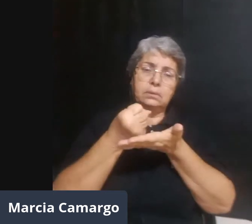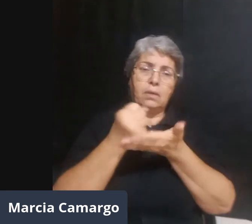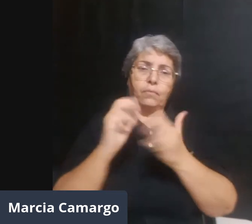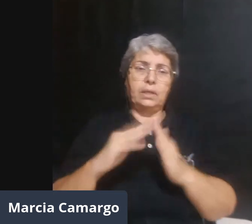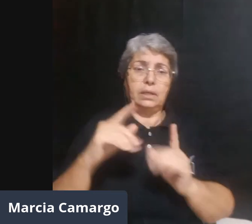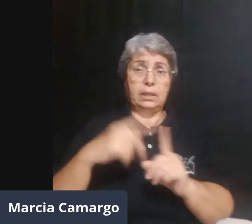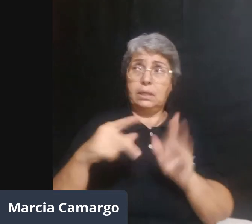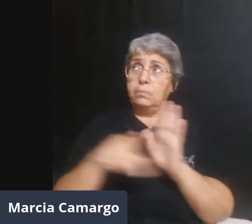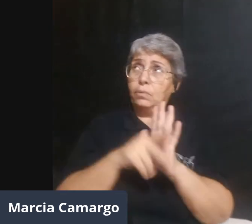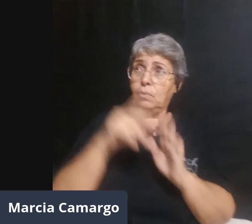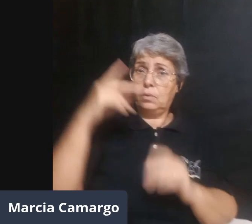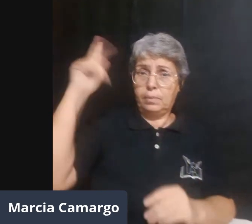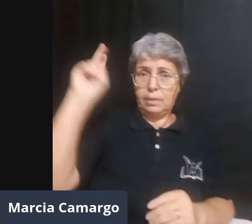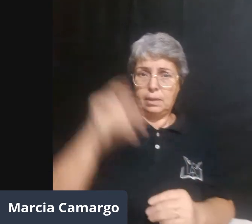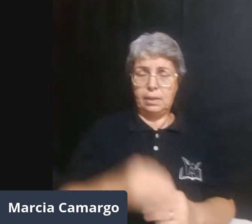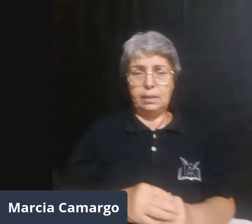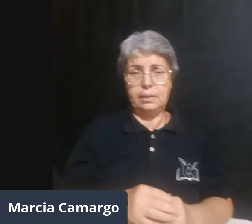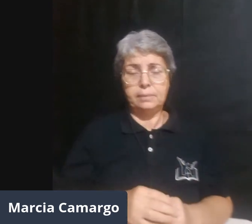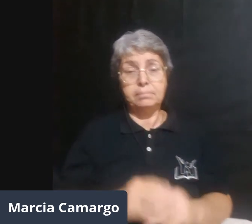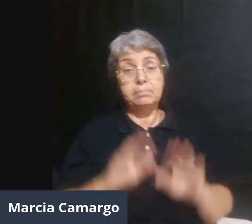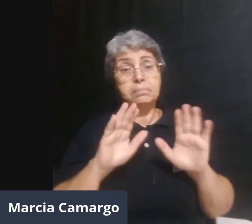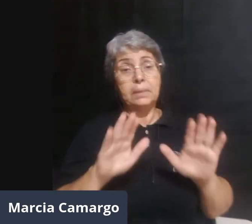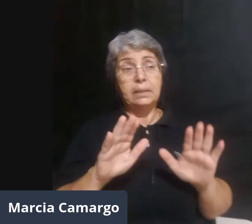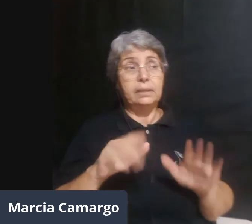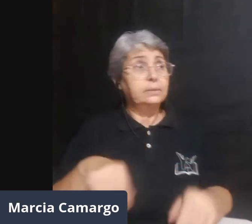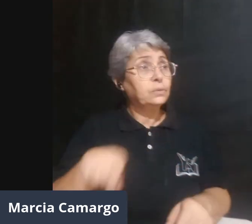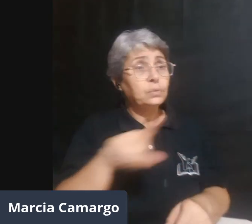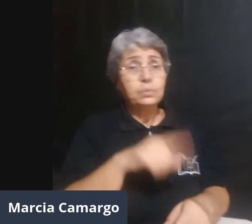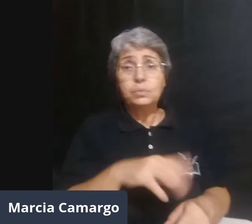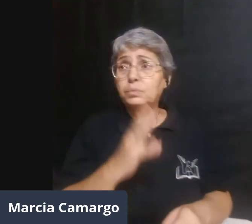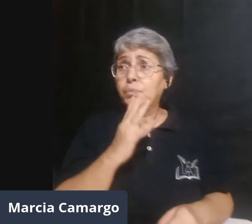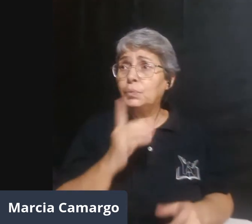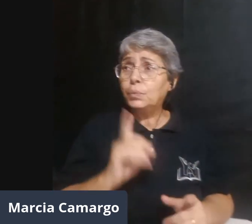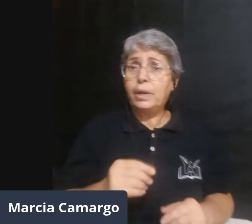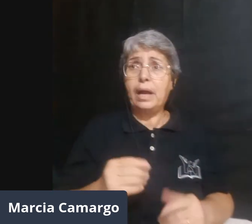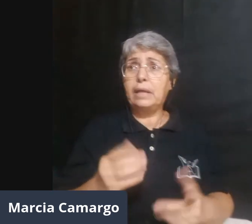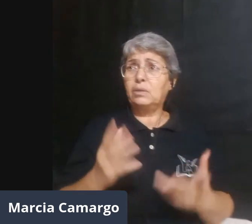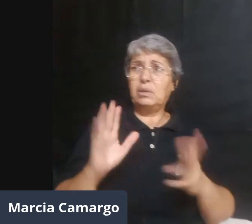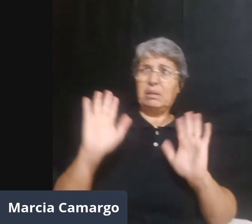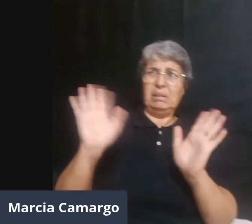não reconhecemos nem atendemos ao chamado,